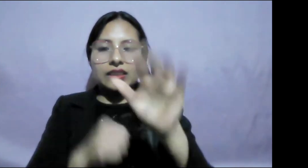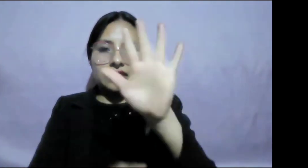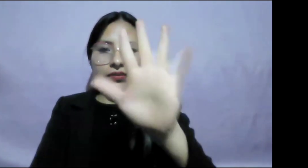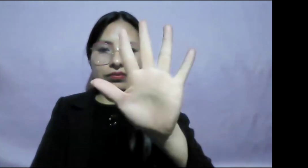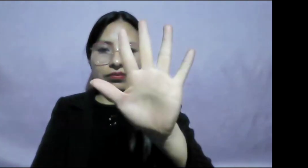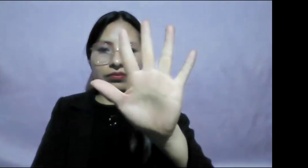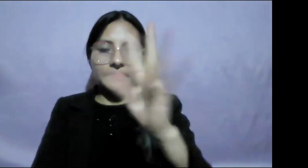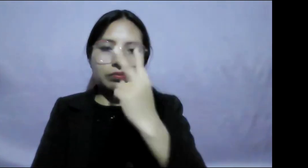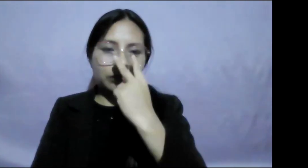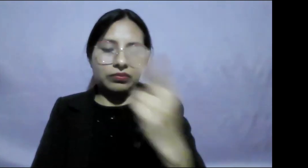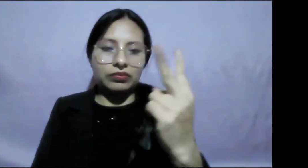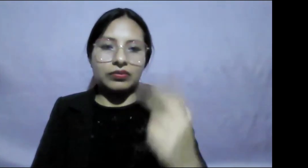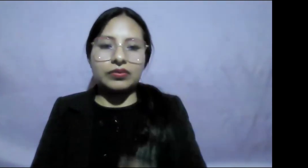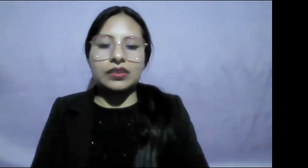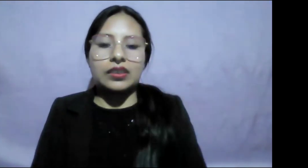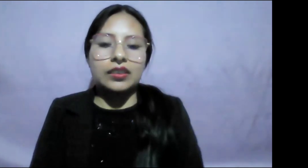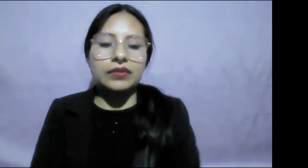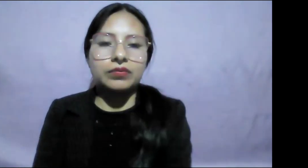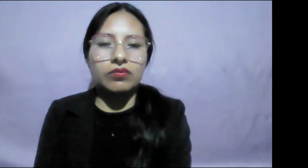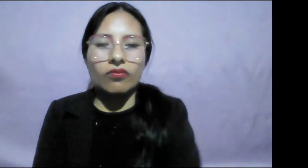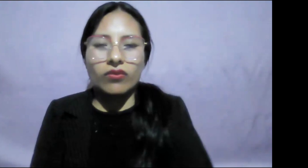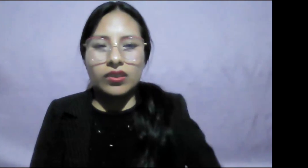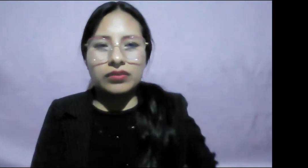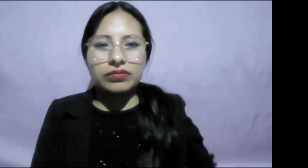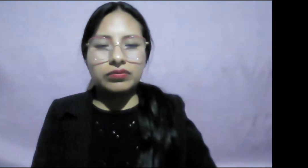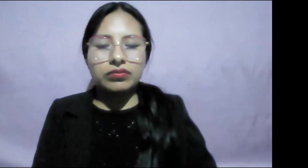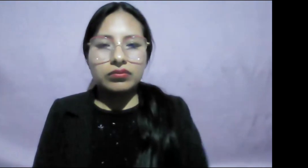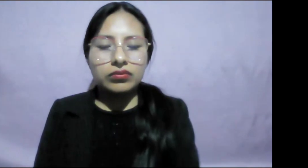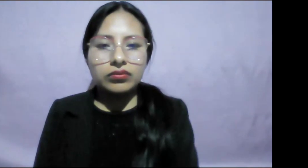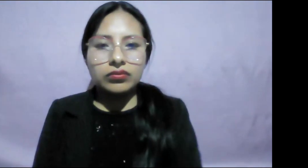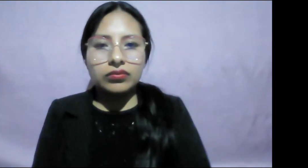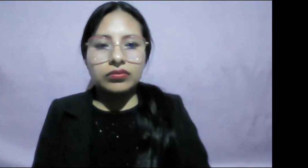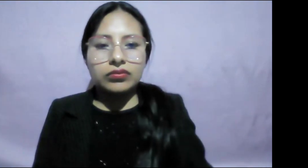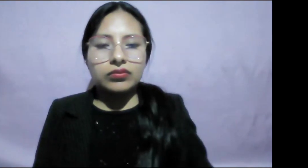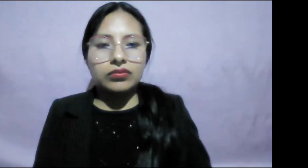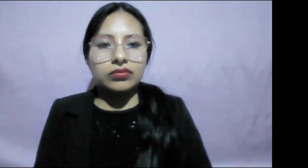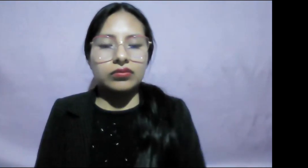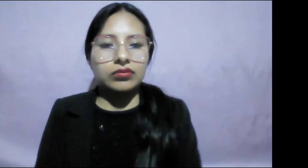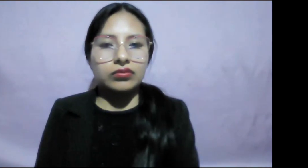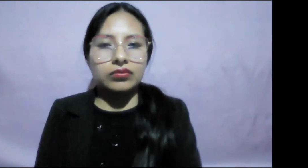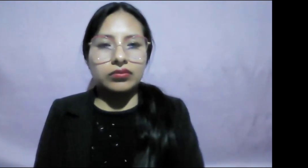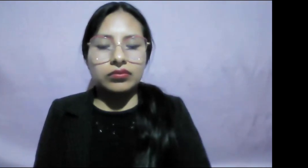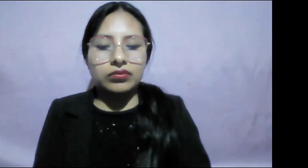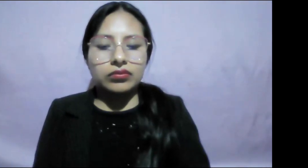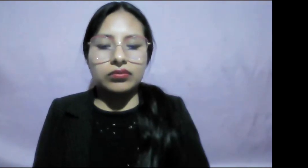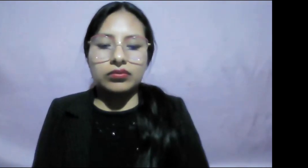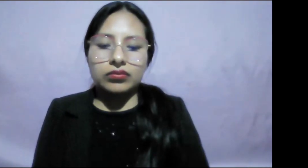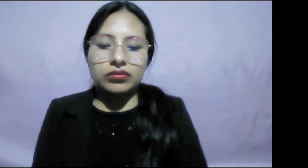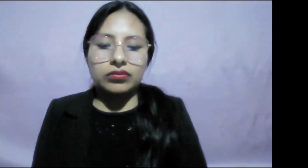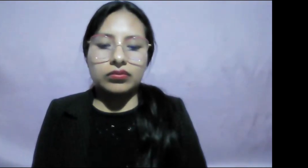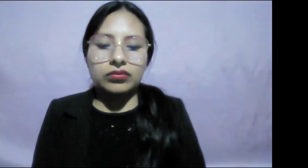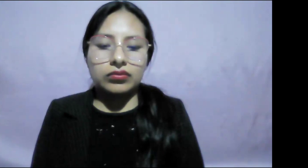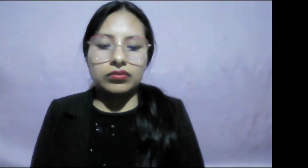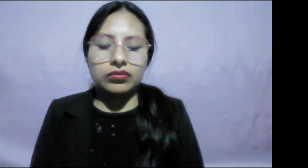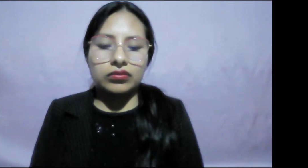fino sí número cinco vamos a compartir Ajá no se olviden por favor de los